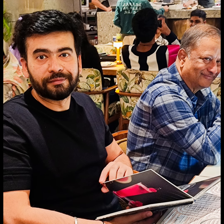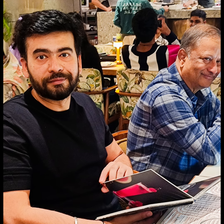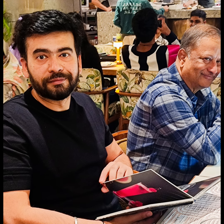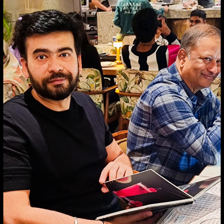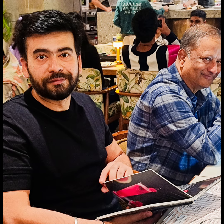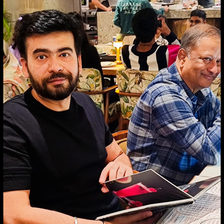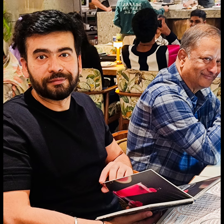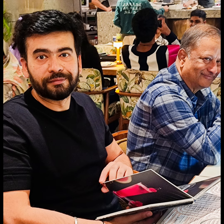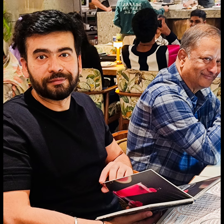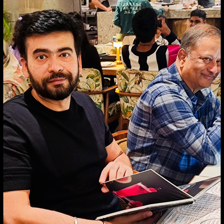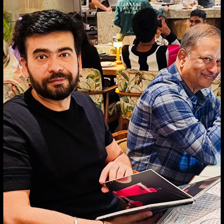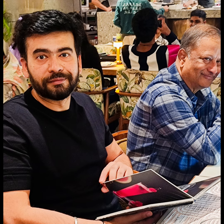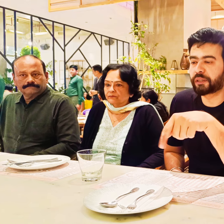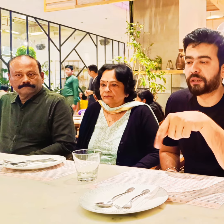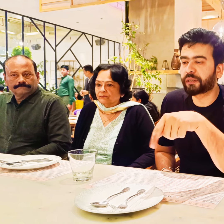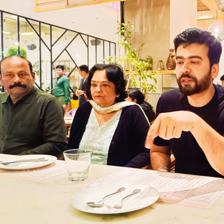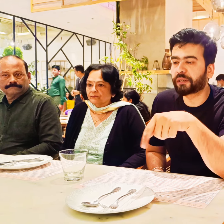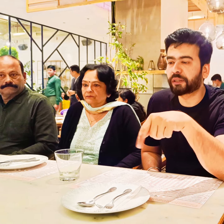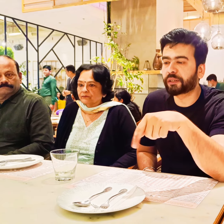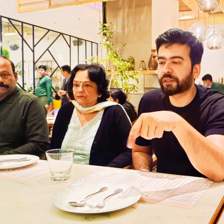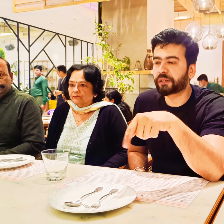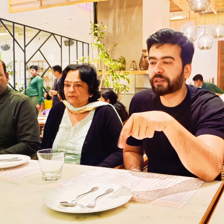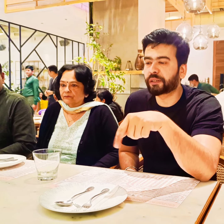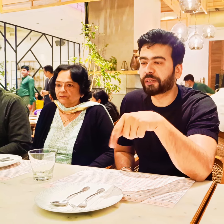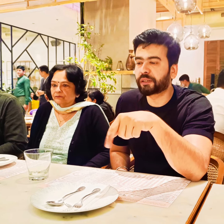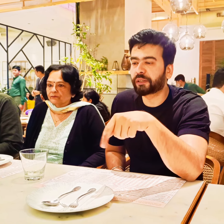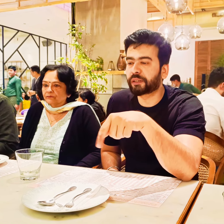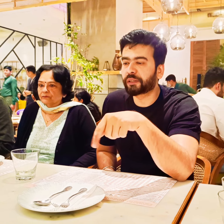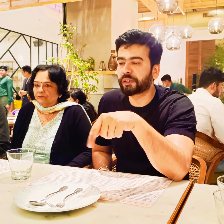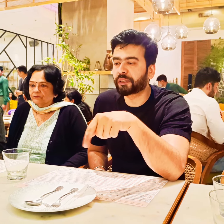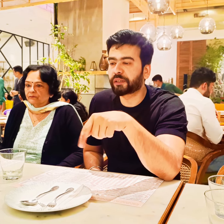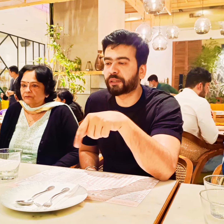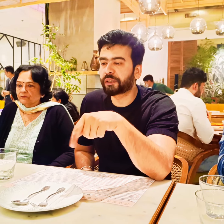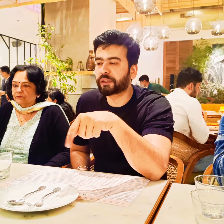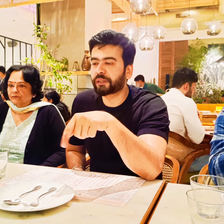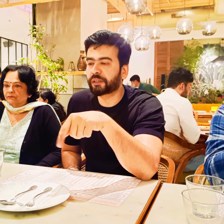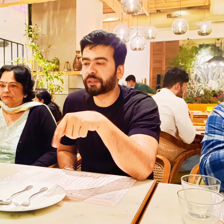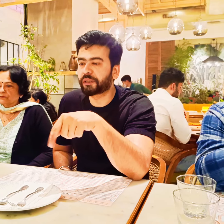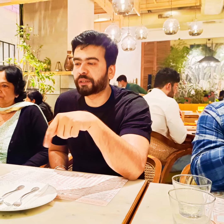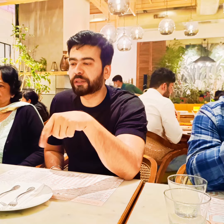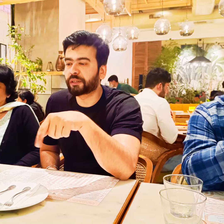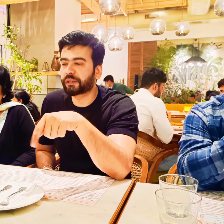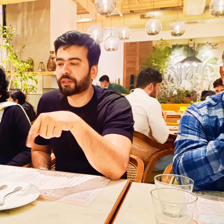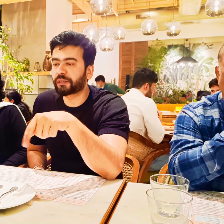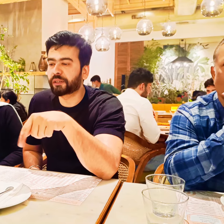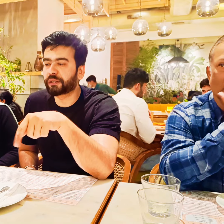প্লেট লাগে আৰু আমি কি অৰ্ডাৰ দিব বিচাৰোঁ। আৰু তাহাঁতে ইমান ধুনীয়াকৈ অৰ্ডাৰ লয়। আমি আমাৰ